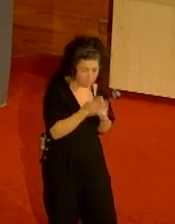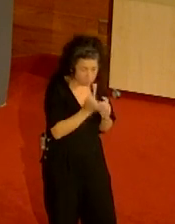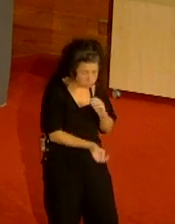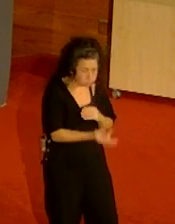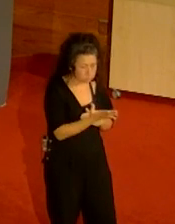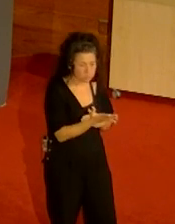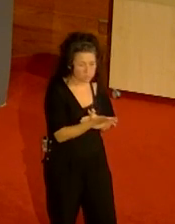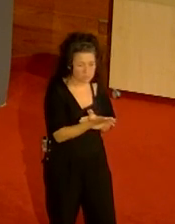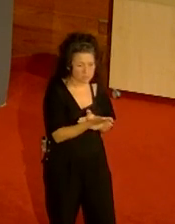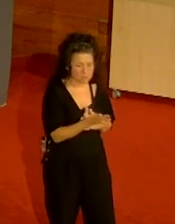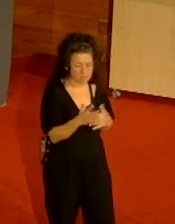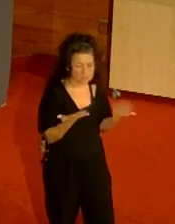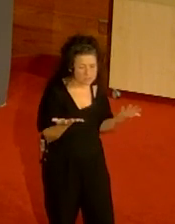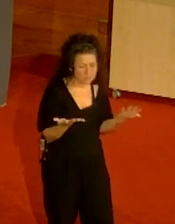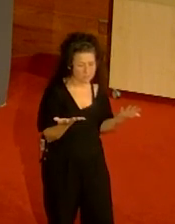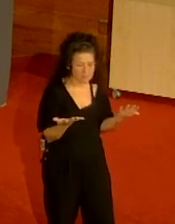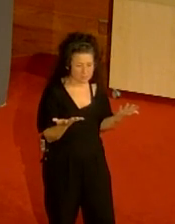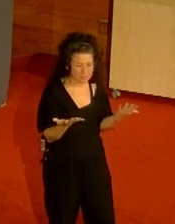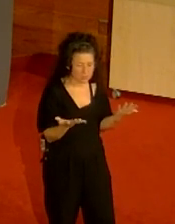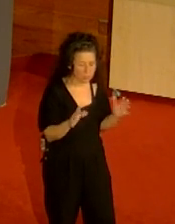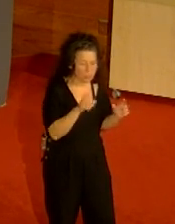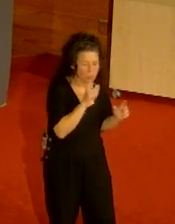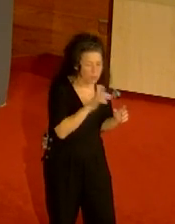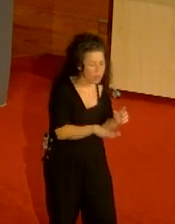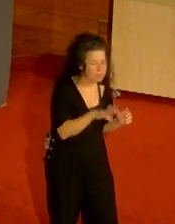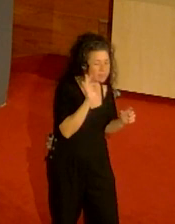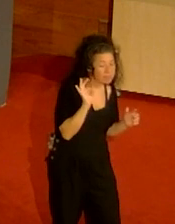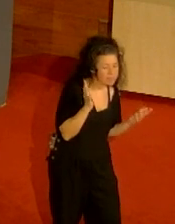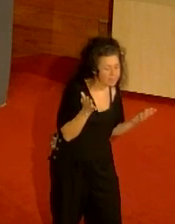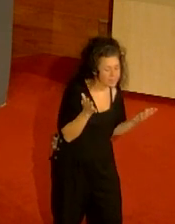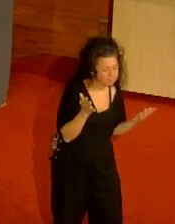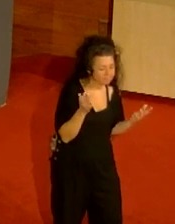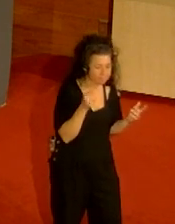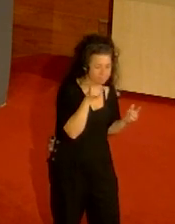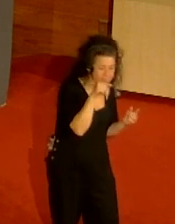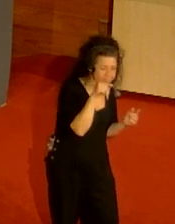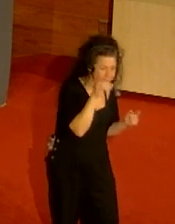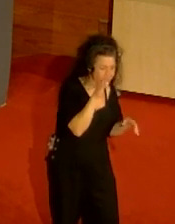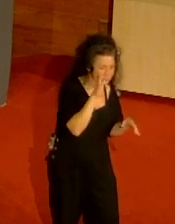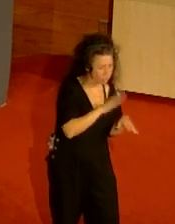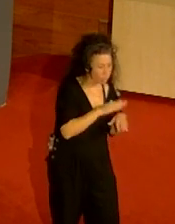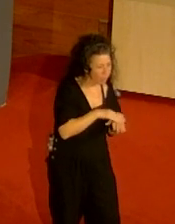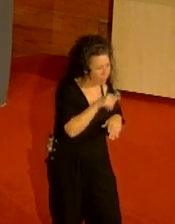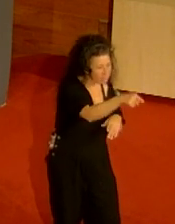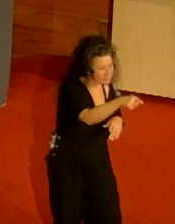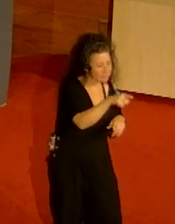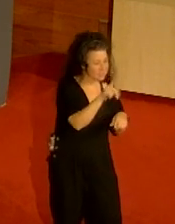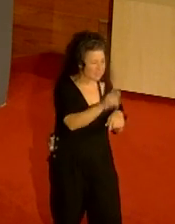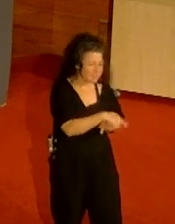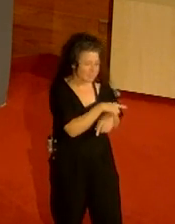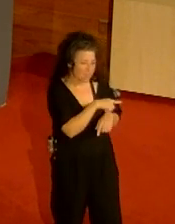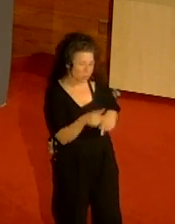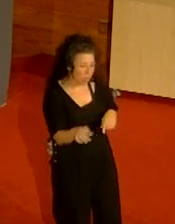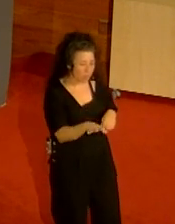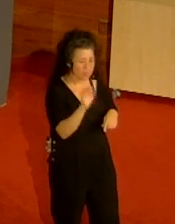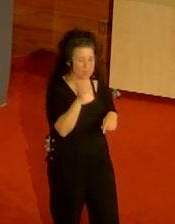¿hasta qué punto o de qué manera decide hasta dónde se moja, ¿no? Señalando a estas personas,